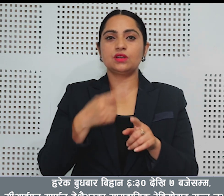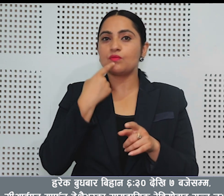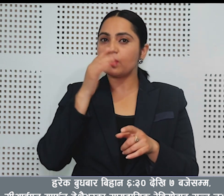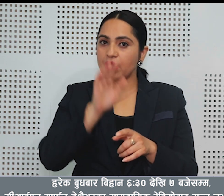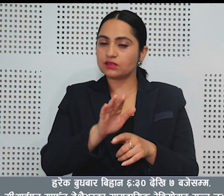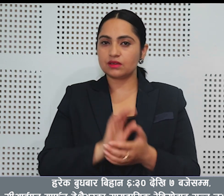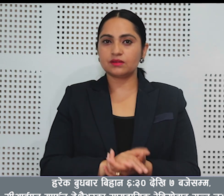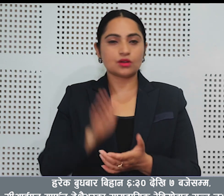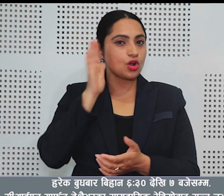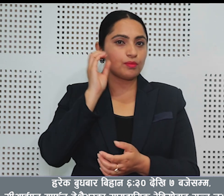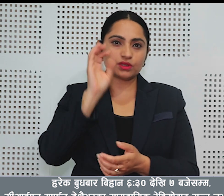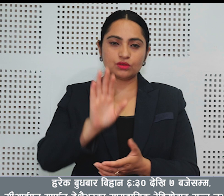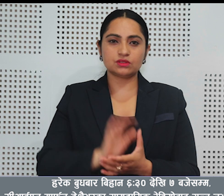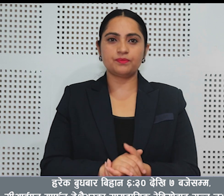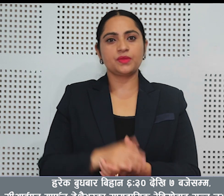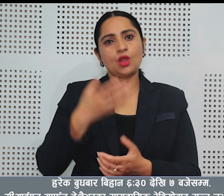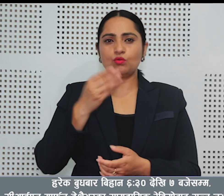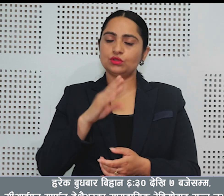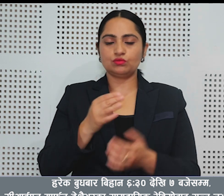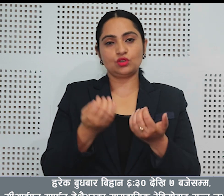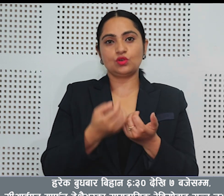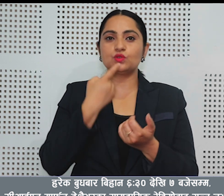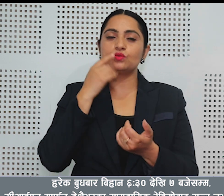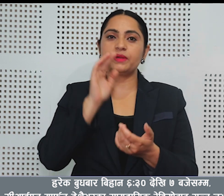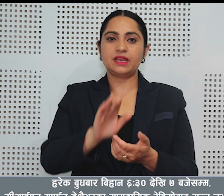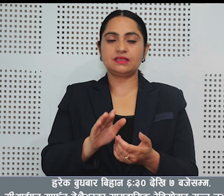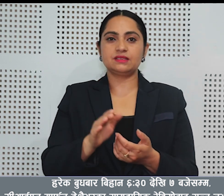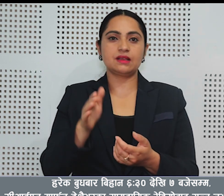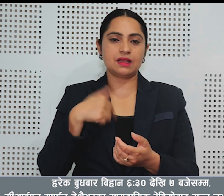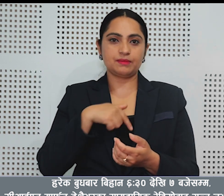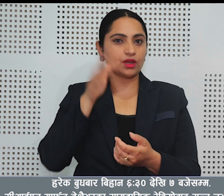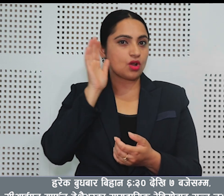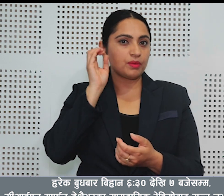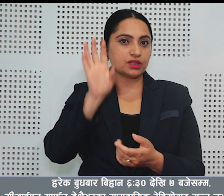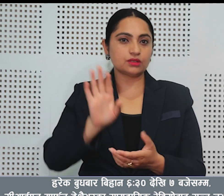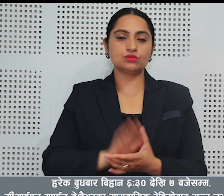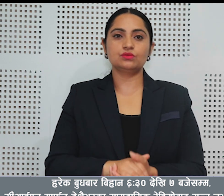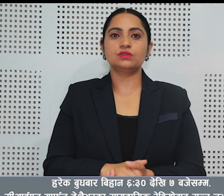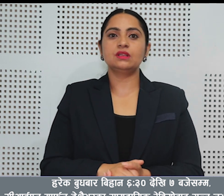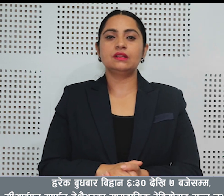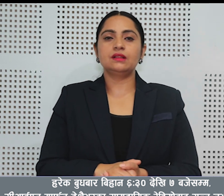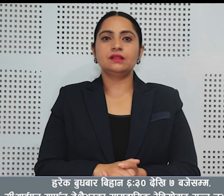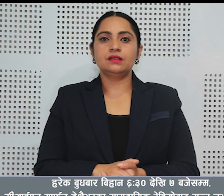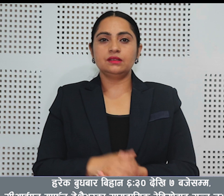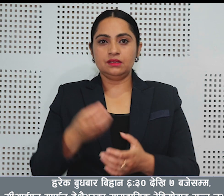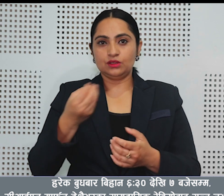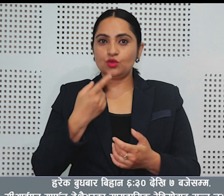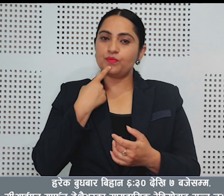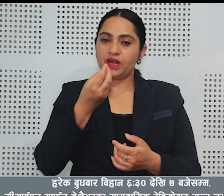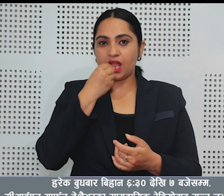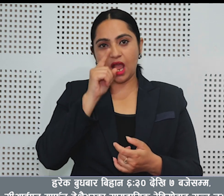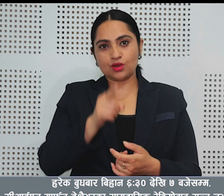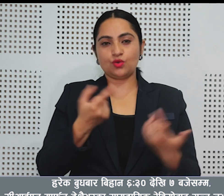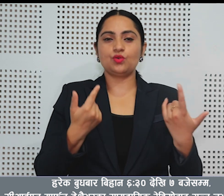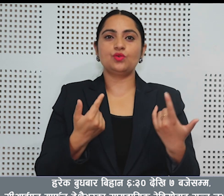गर्नुभयो कसैलाई? अब आउँछ नि हेर्छन्, हुन्छ गर्छौँ भन्छन् के अरे। अब हामीहरू अब पछि लाएर गएको छैनौँ के अरे। अब दिएछन् भने